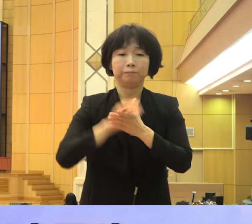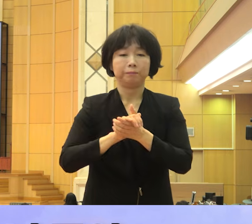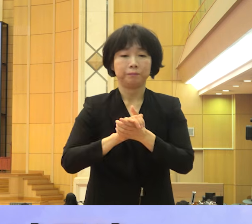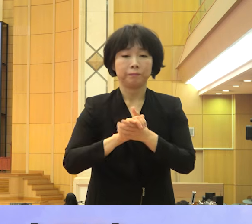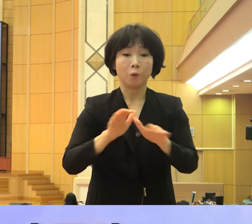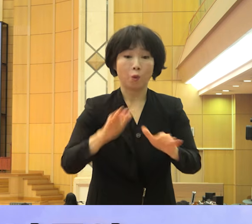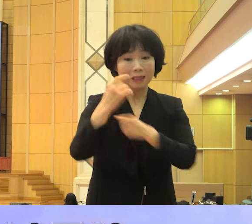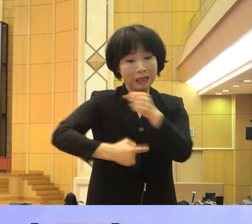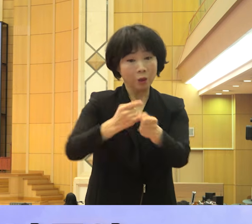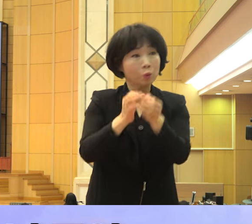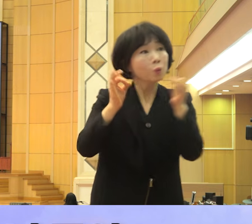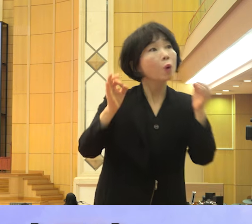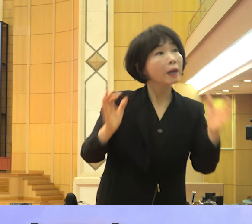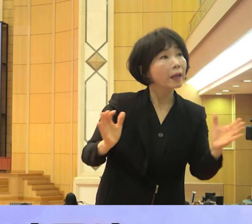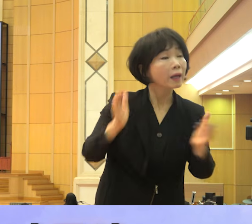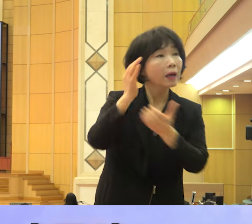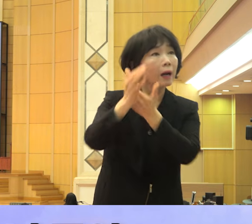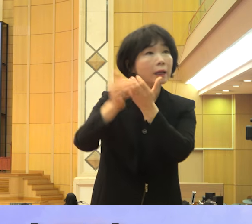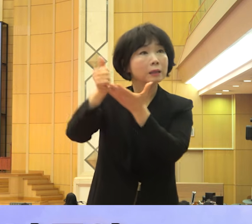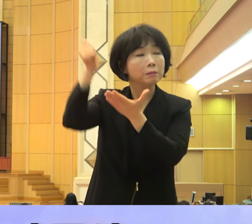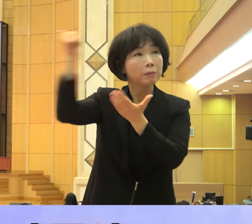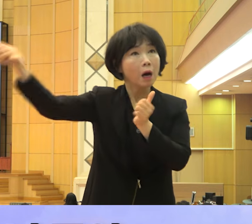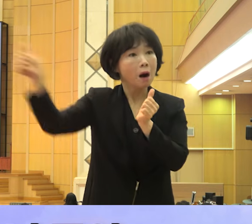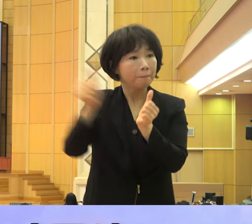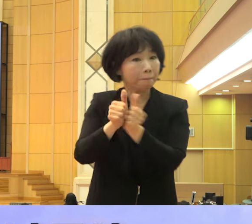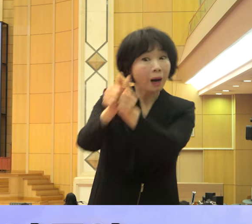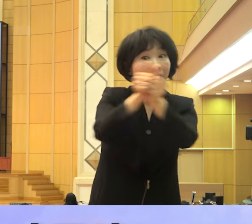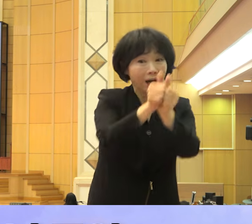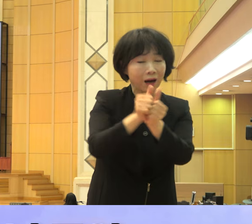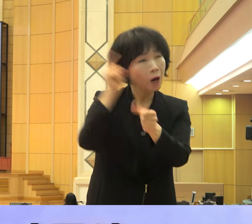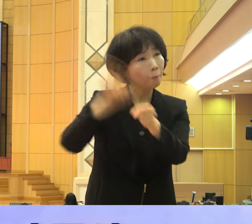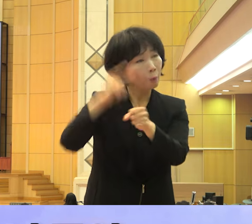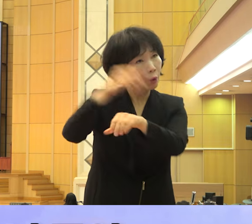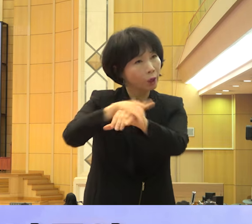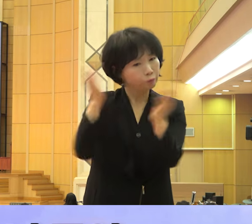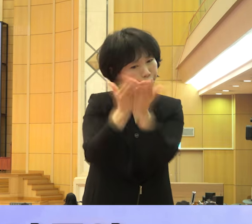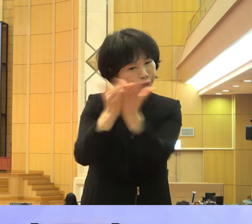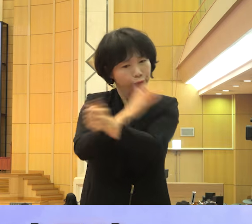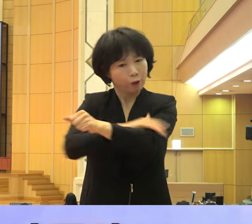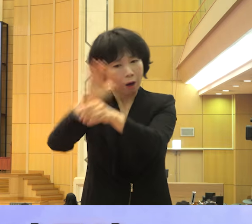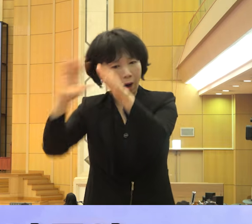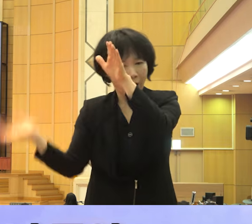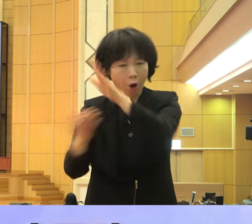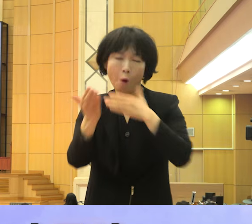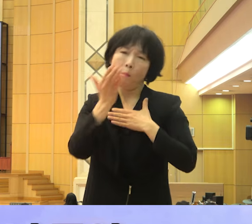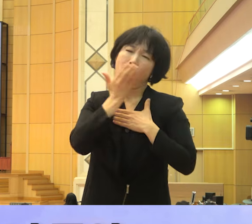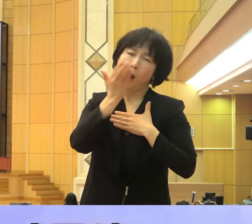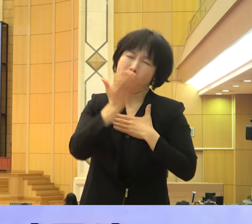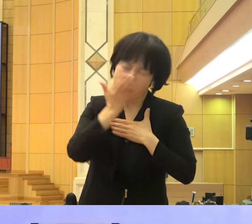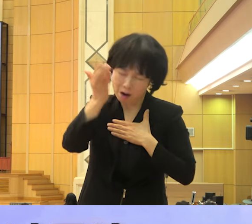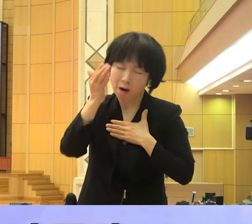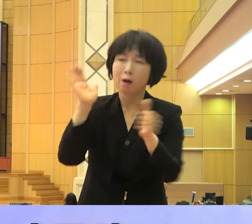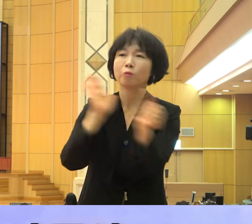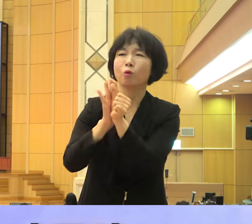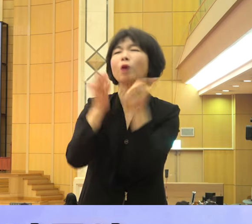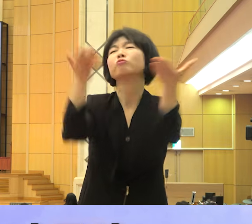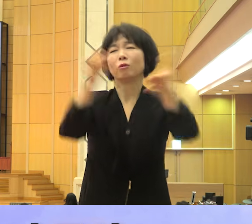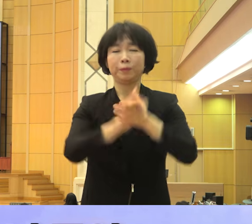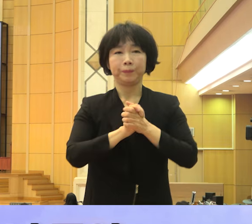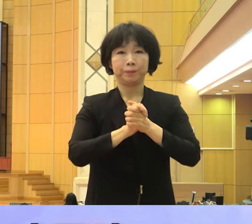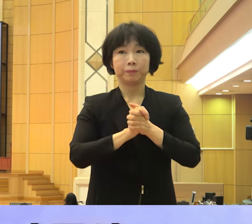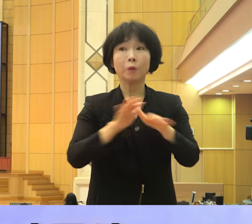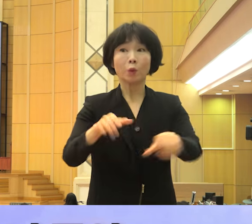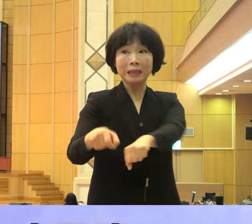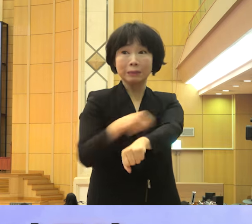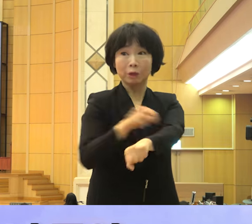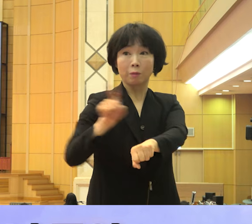무엇보다 올 한 해에도 하나님께서 함께 해주셔서 목표한 것들 다 아름답게 이루고 남음이 있게 하여 주시옵소서. 특별히